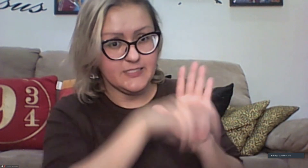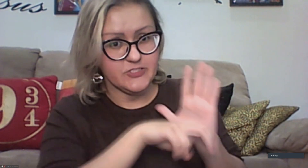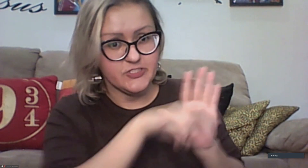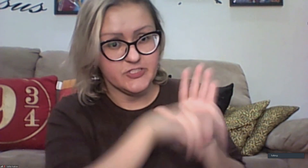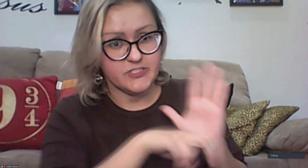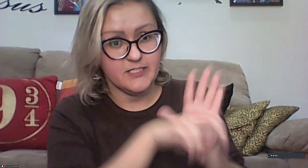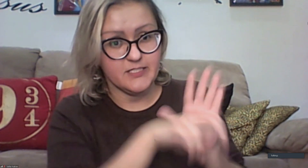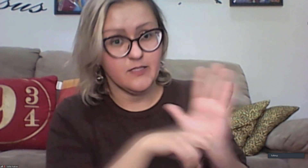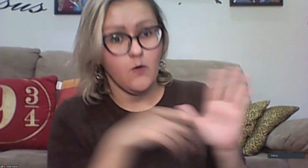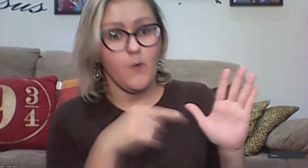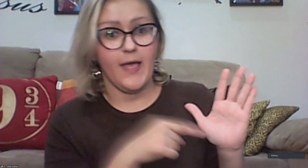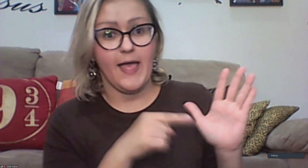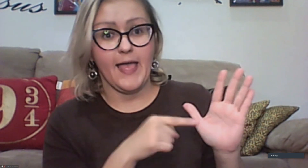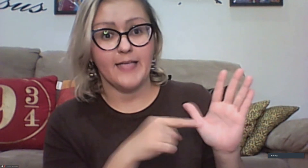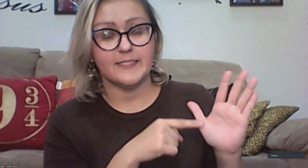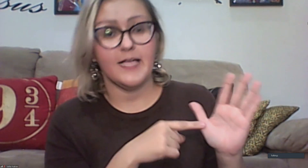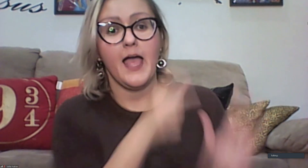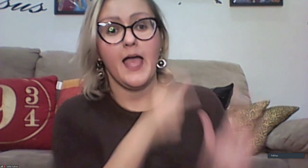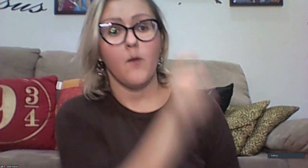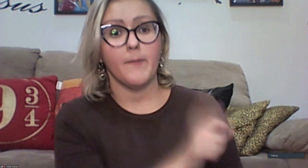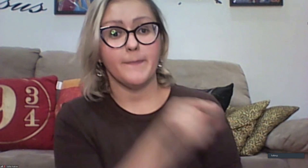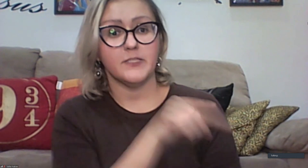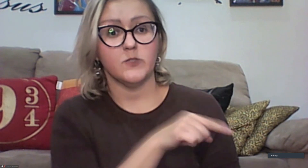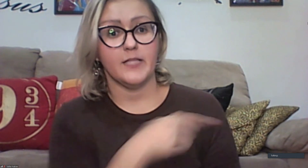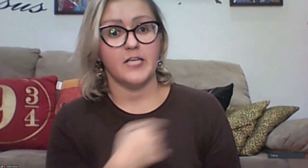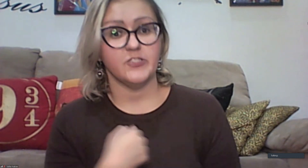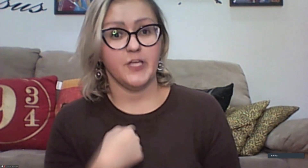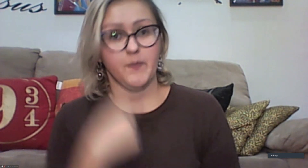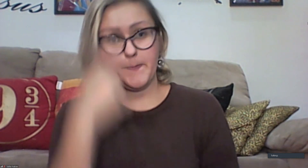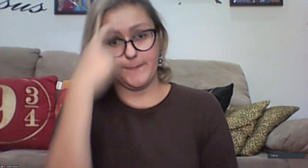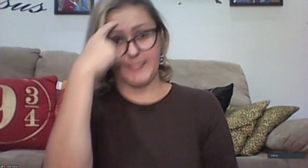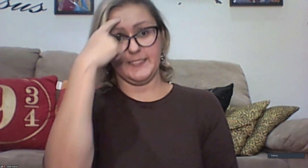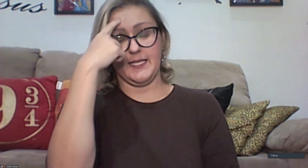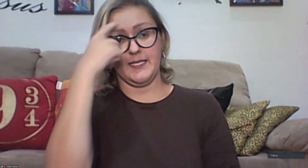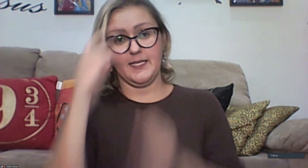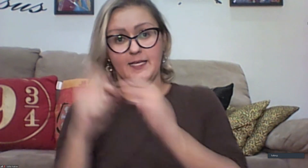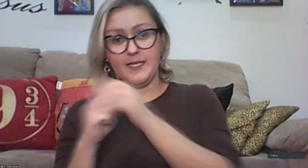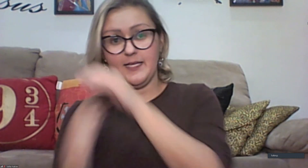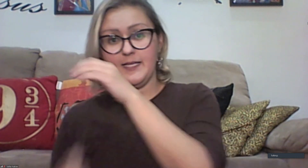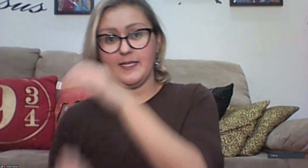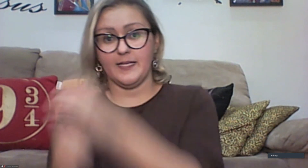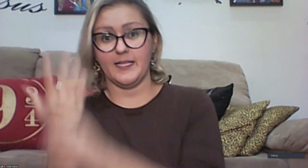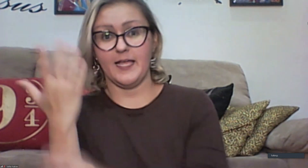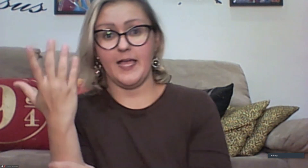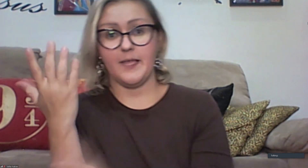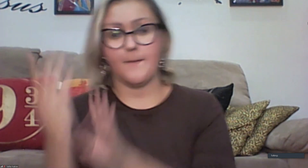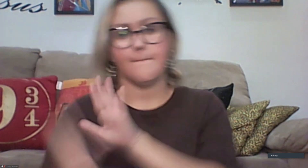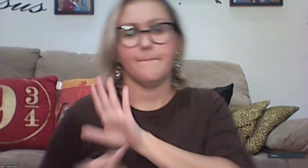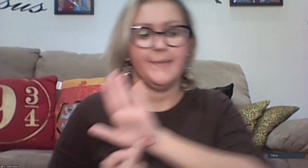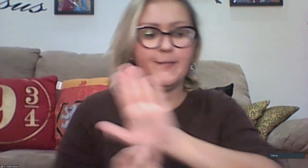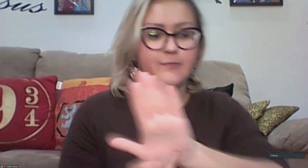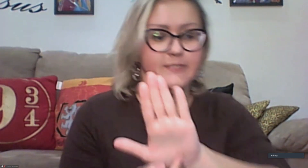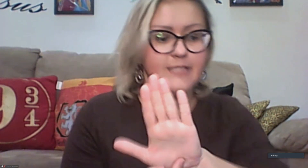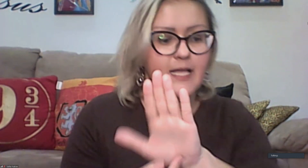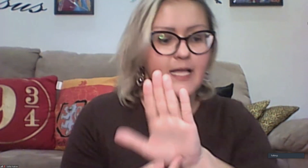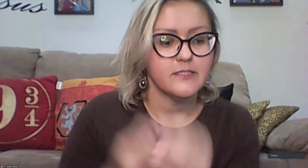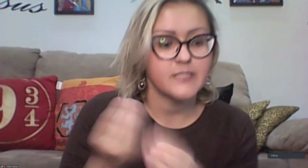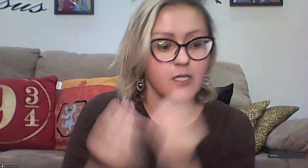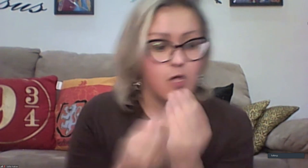como a menina, ele vê uma cadeirante, uma deficiente, aí eu penso assim,